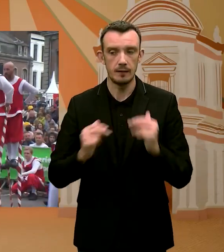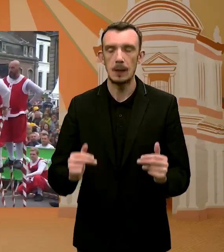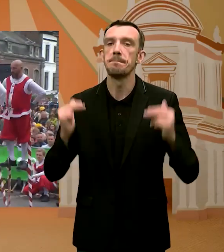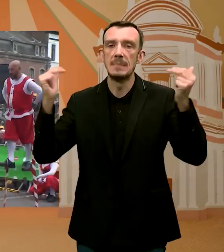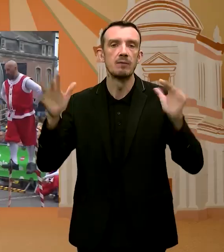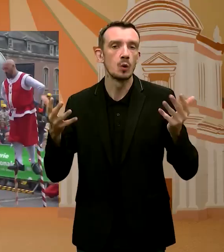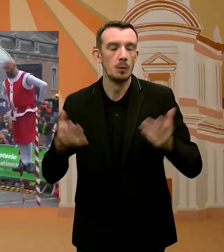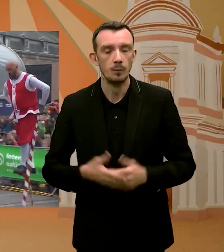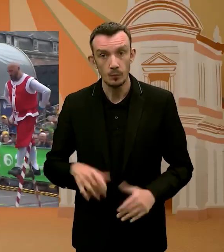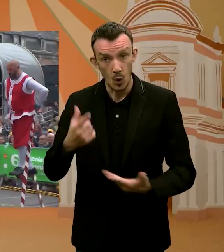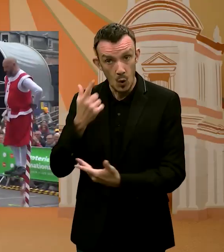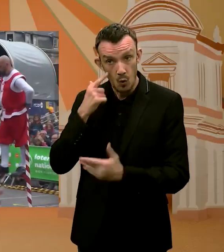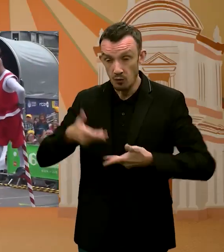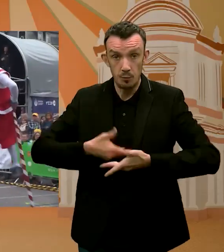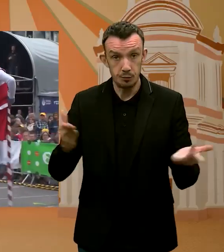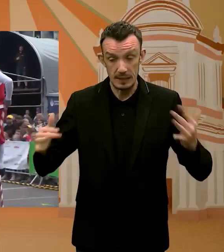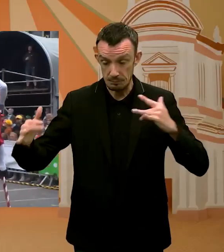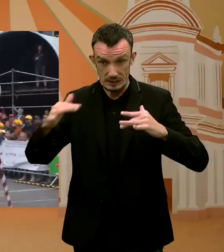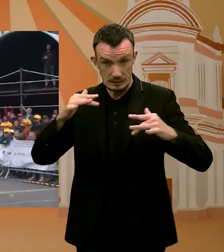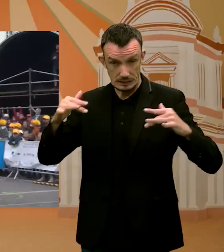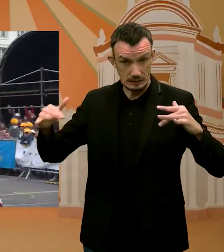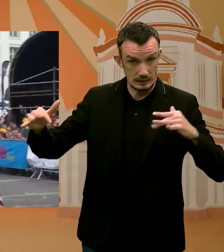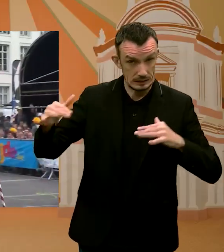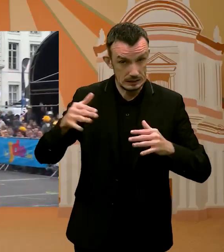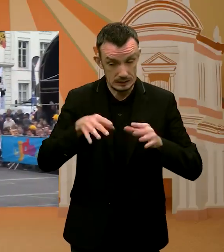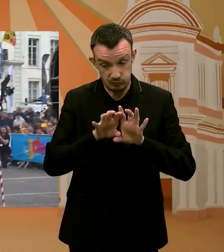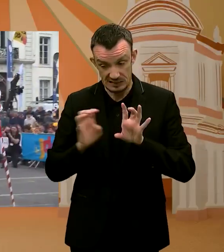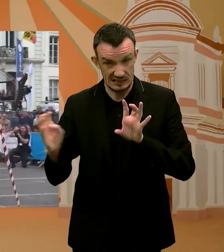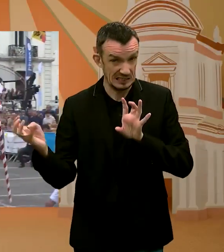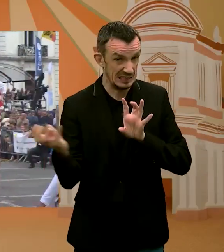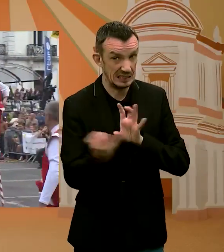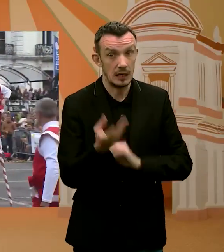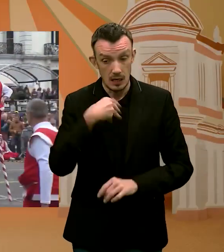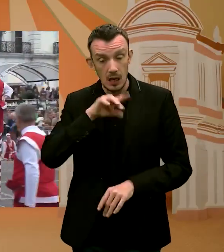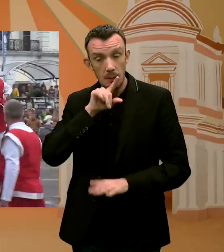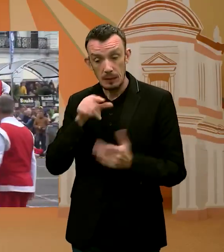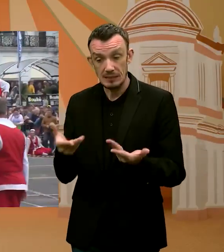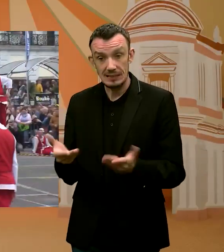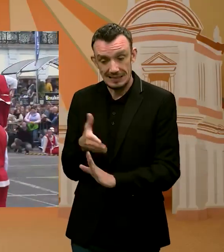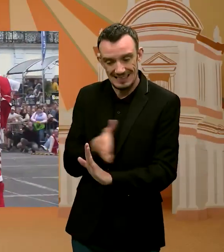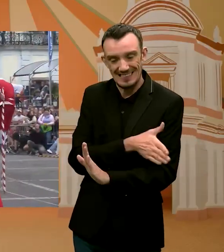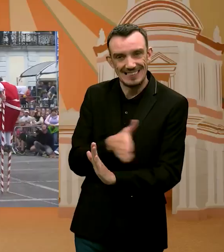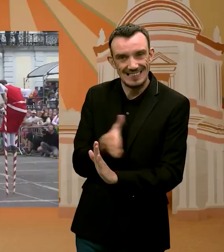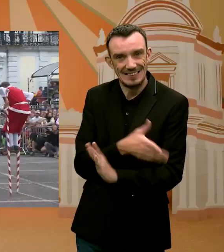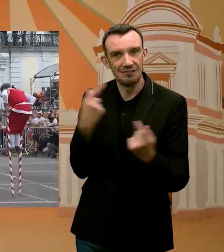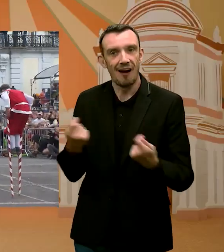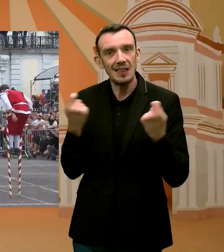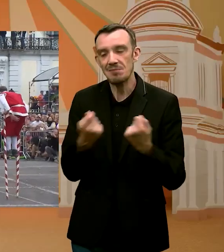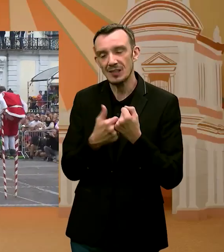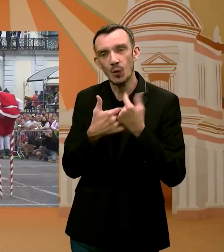sur cette place Saint-Aubin, mais il faut dire que l'après-midi a été bien rempli aussi sur la place parce qu'il y avait beaucoup d'animations. Tout à fait, j'ai eu